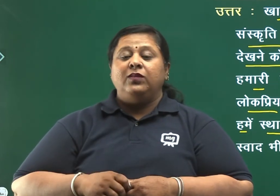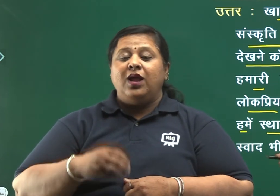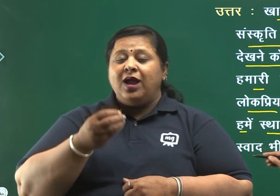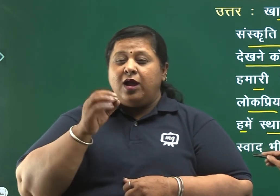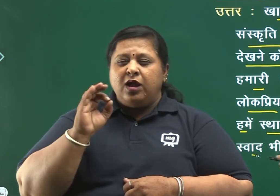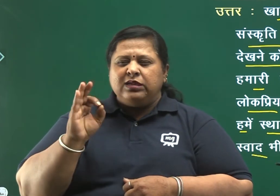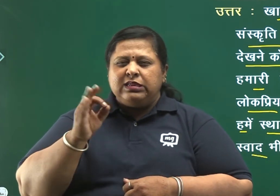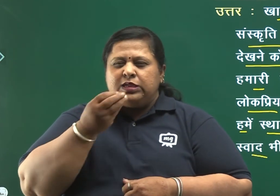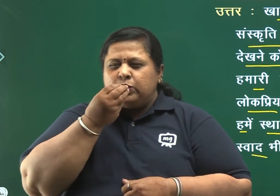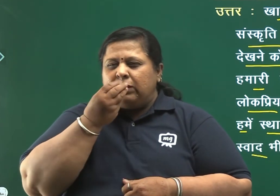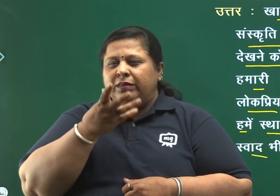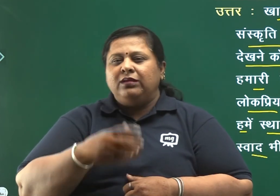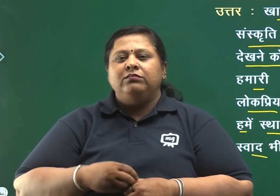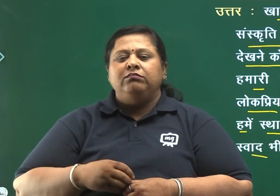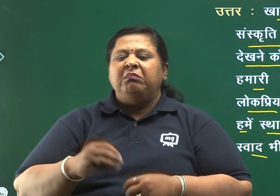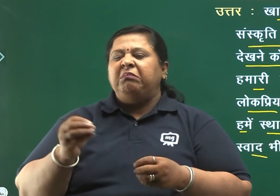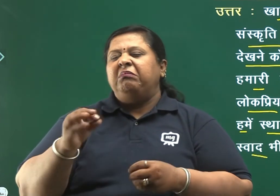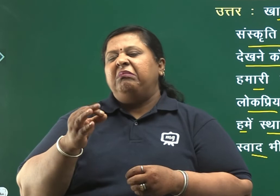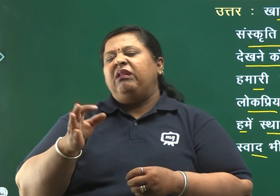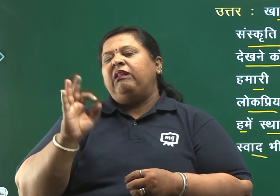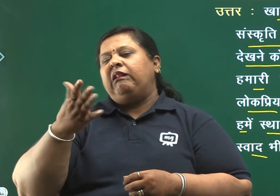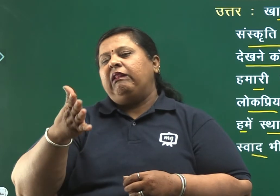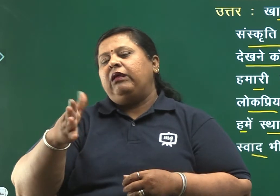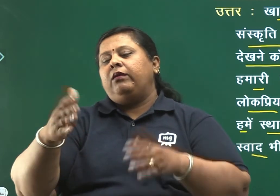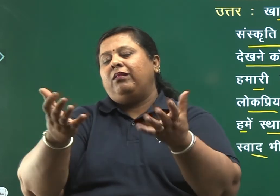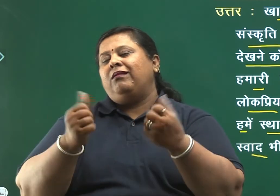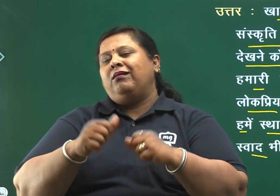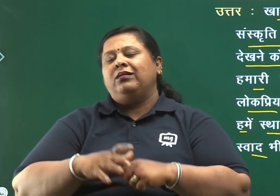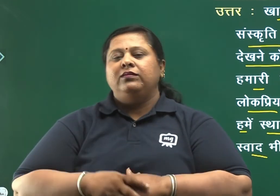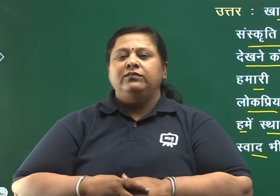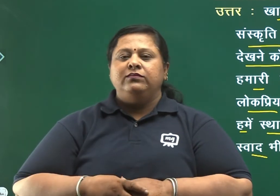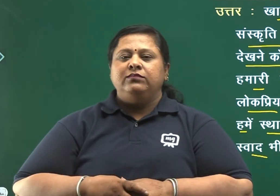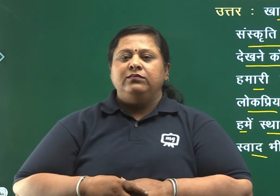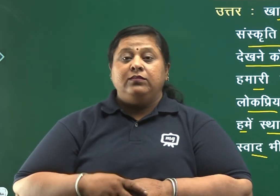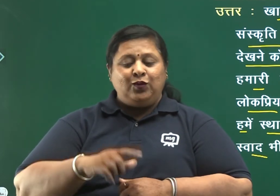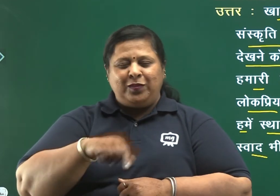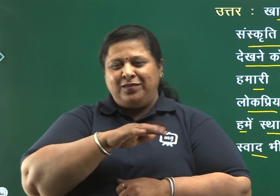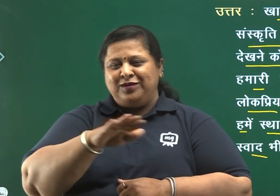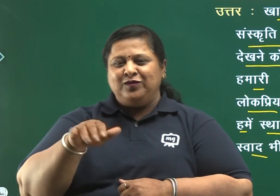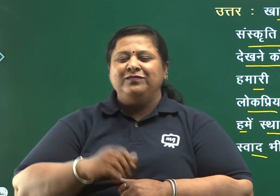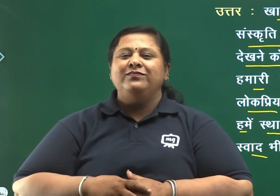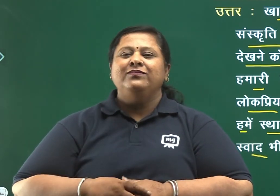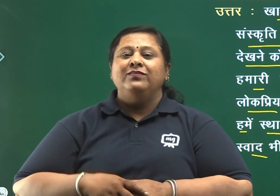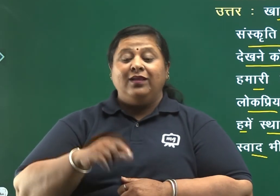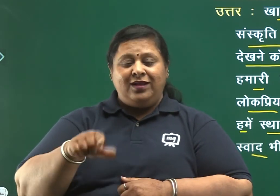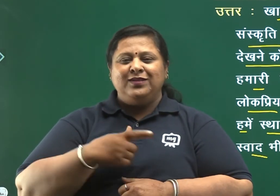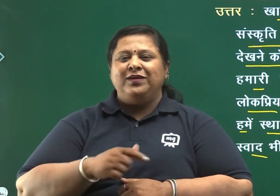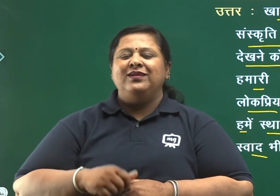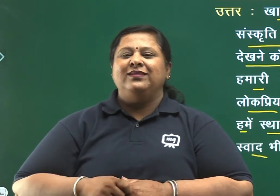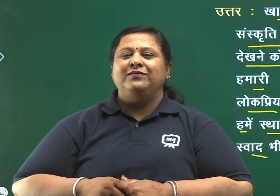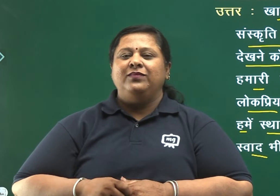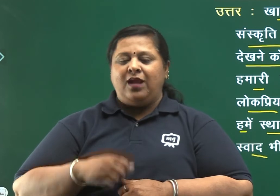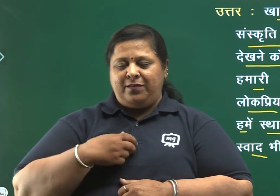असली स्वाद भी नहीं मिल पा रहा है। तो प्यारे बच्चों, इस प्रकार